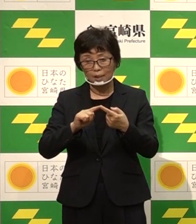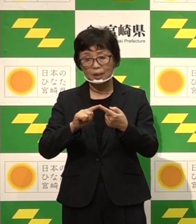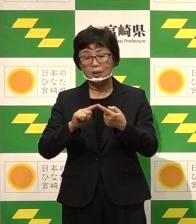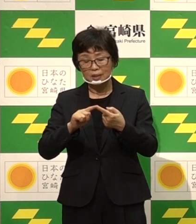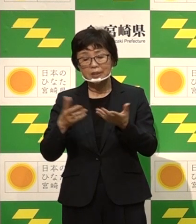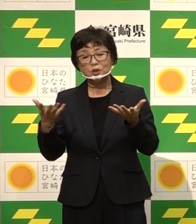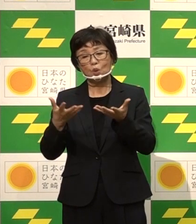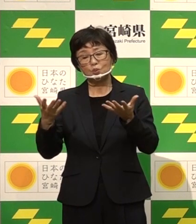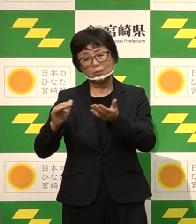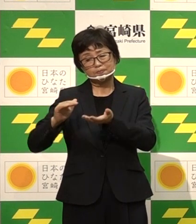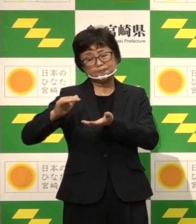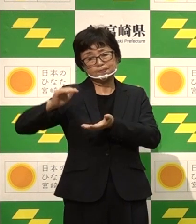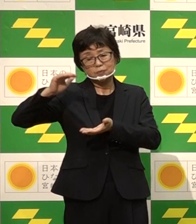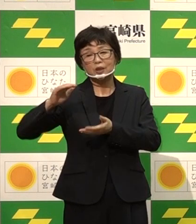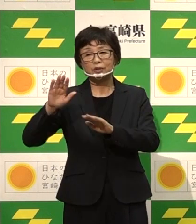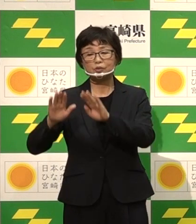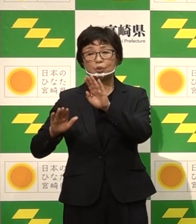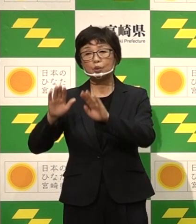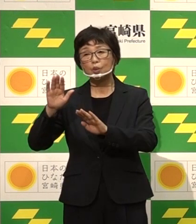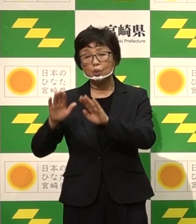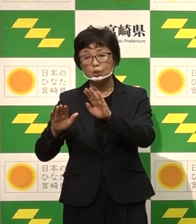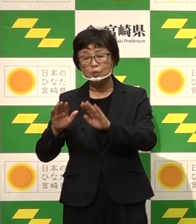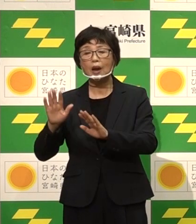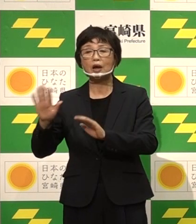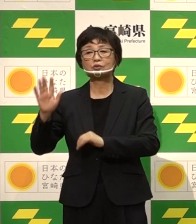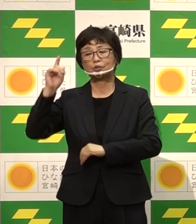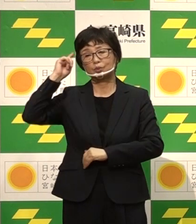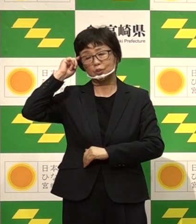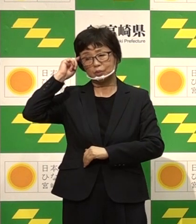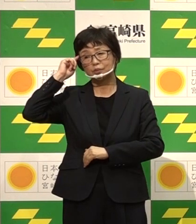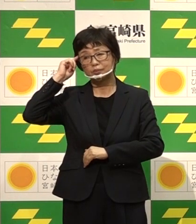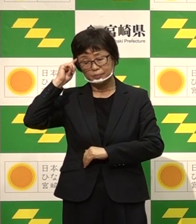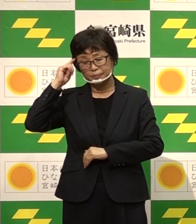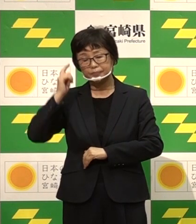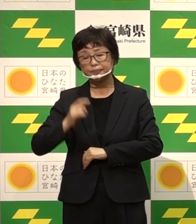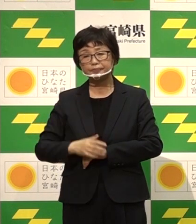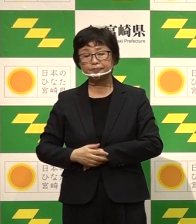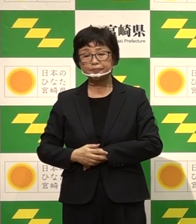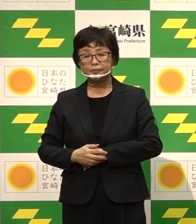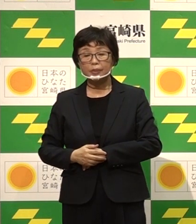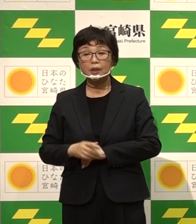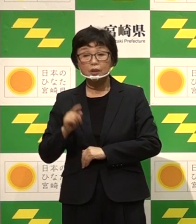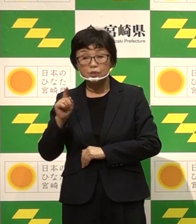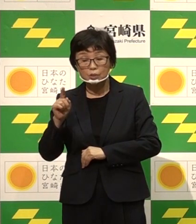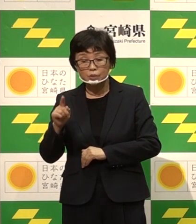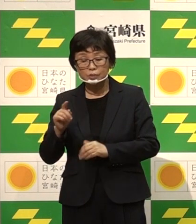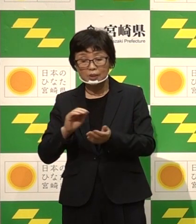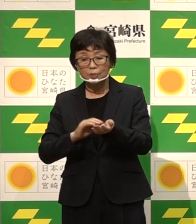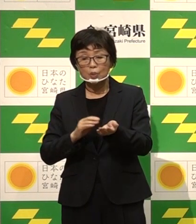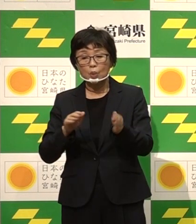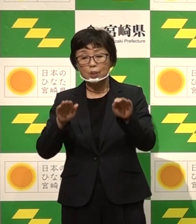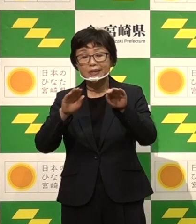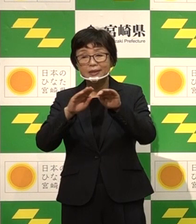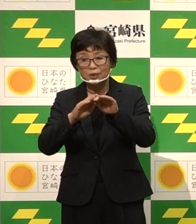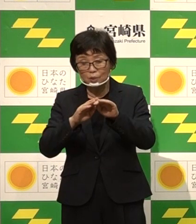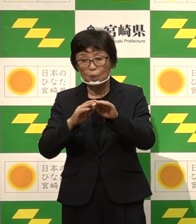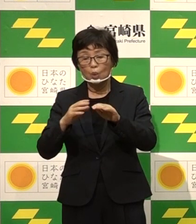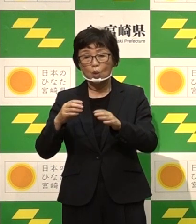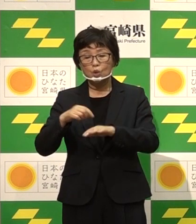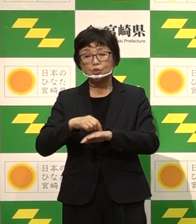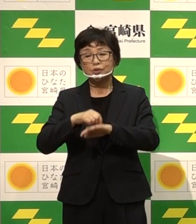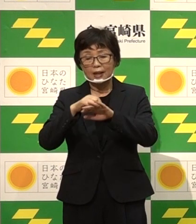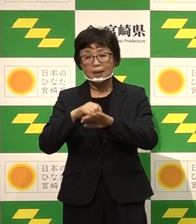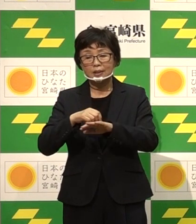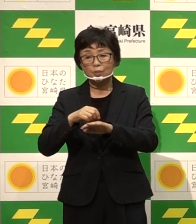業務量が増大しているような状況というのはあろうかと考えております。そういった医療機関の負担軽減ということ